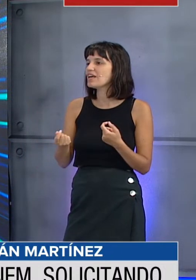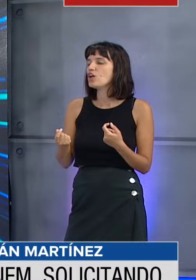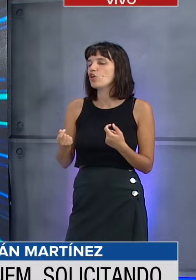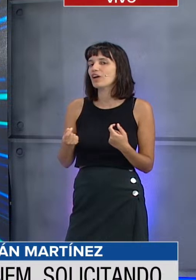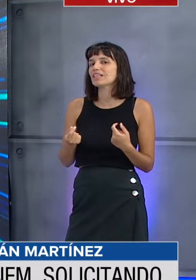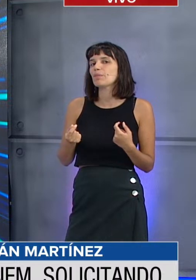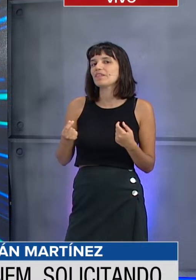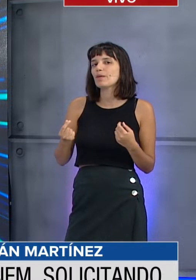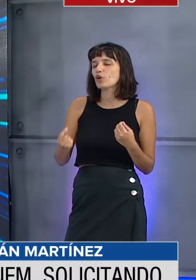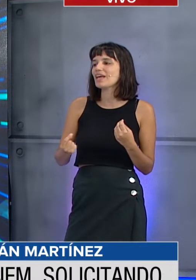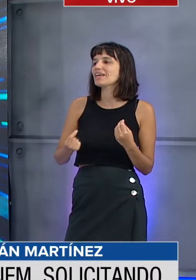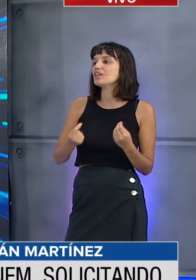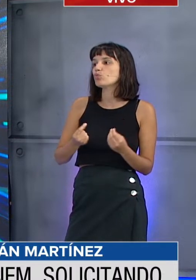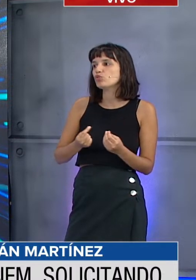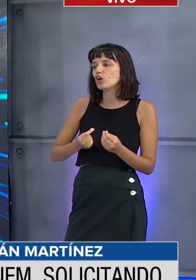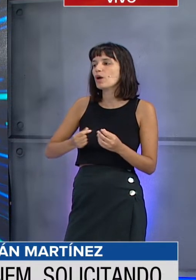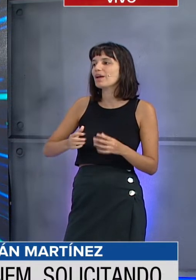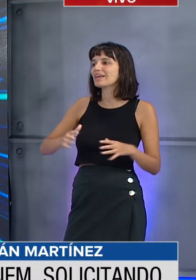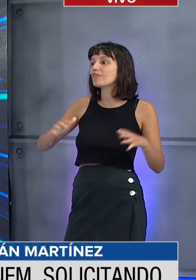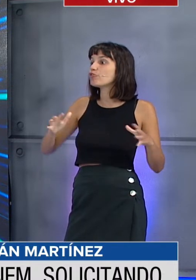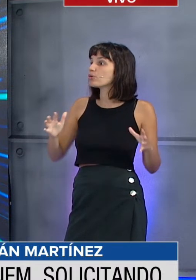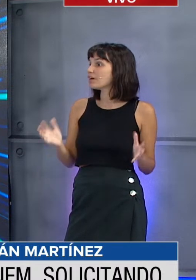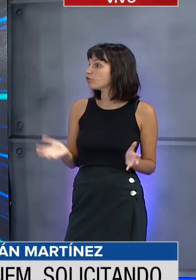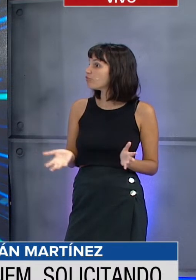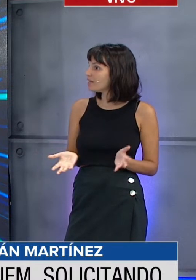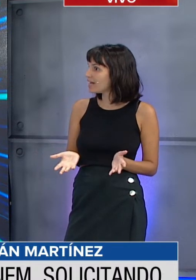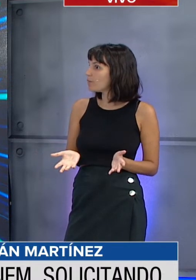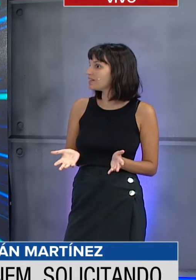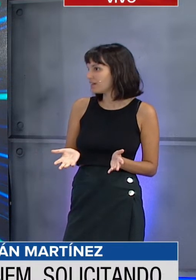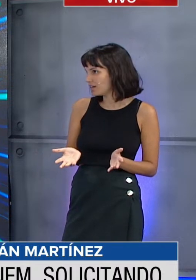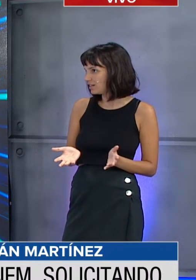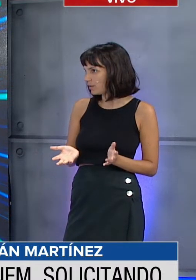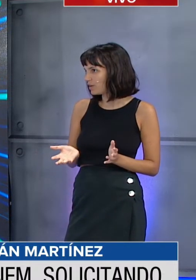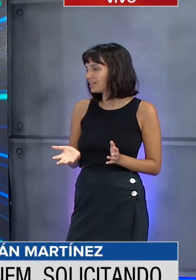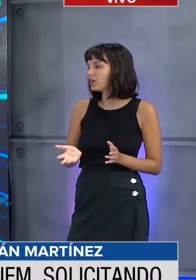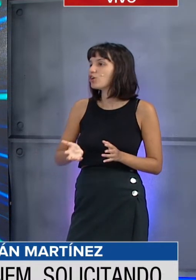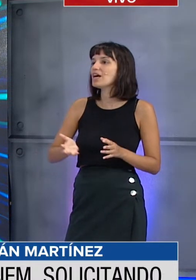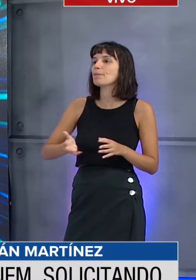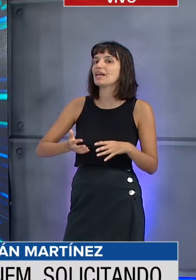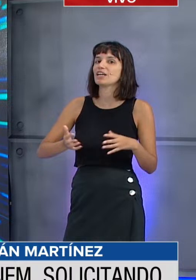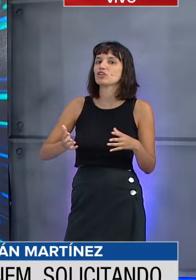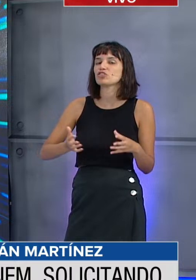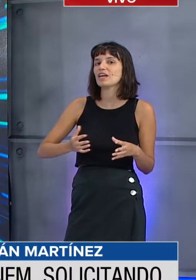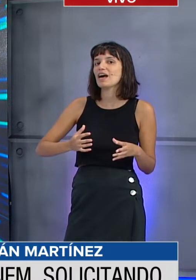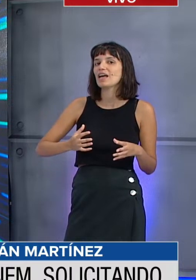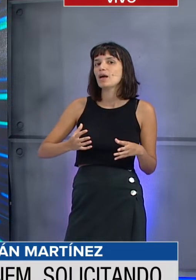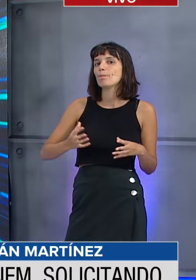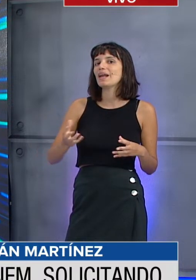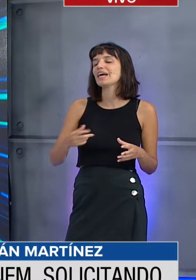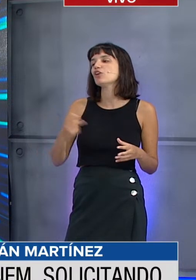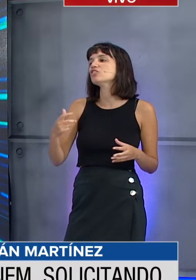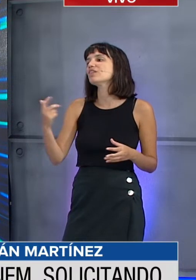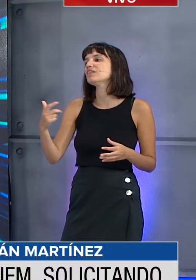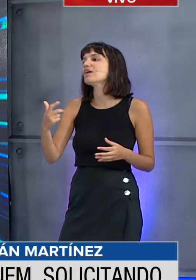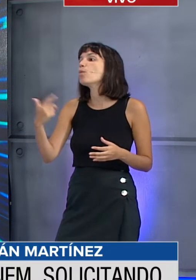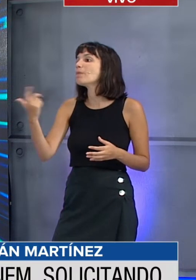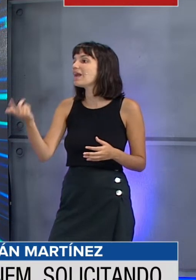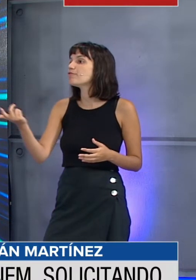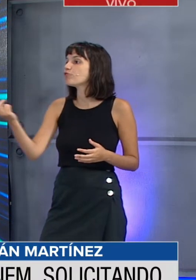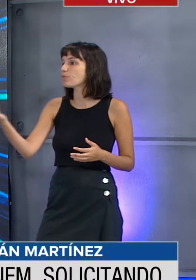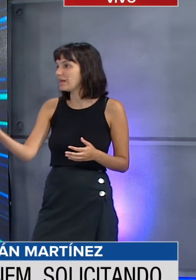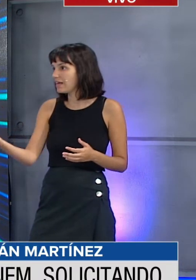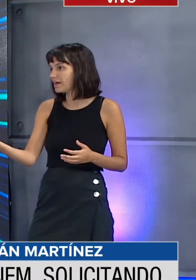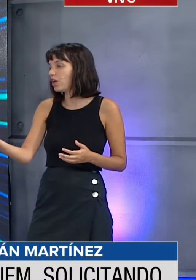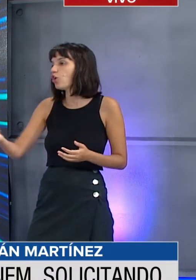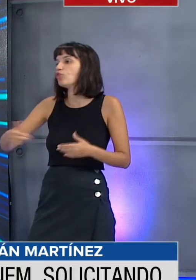Entonces, lo que te plantean, bueno, hay que discutirlo a ver qué formato final va a tener esta nueva categoría para que no incentive aún más